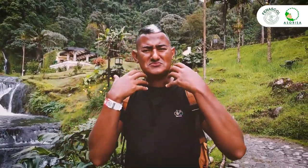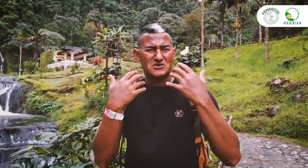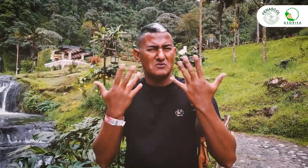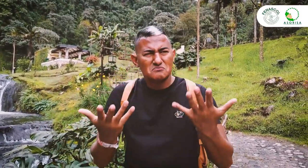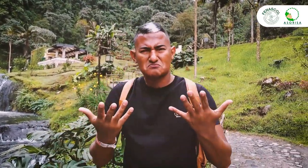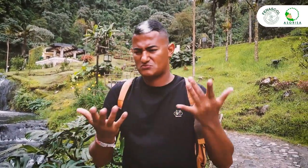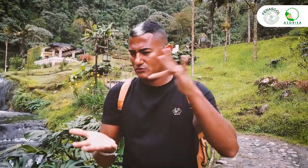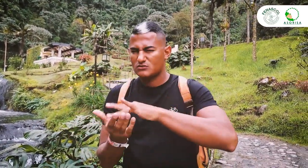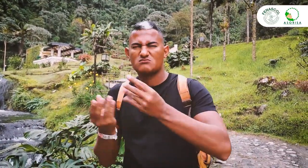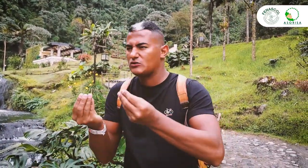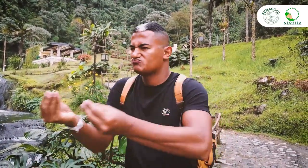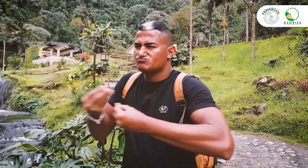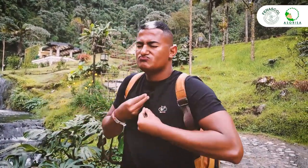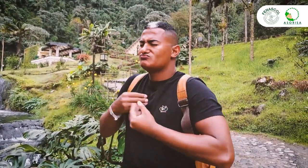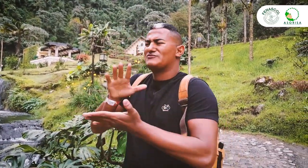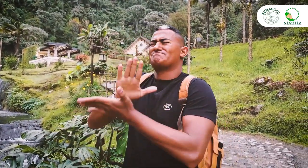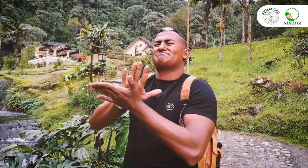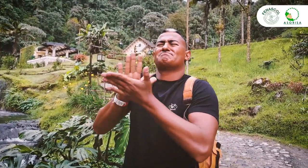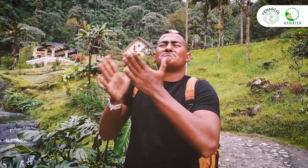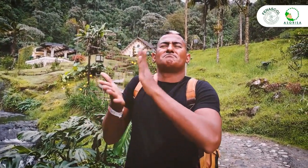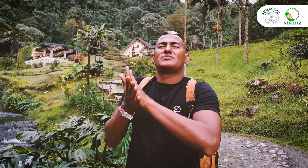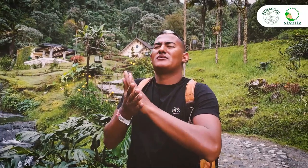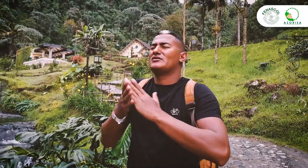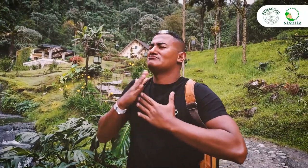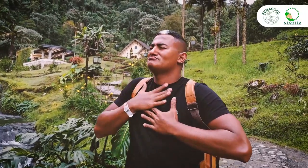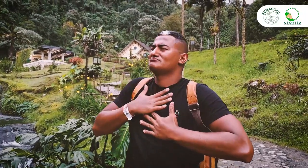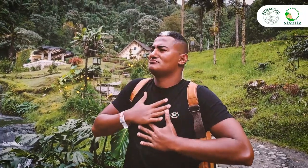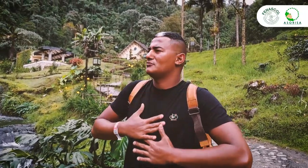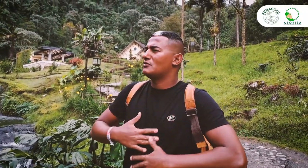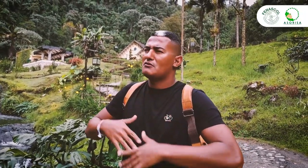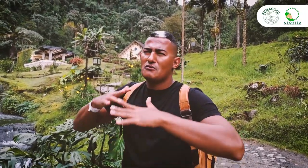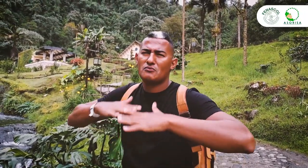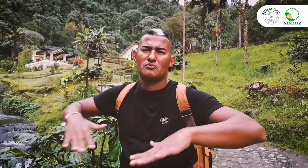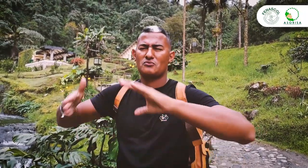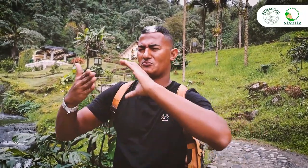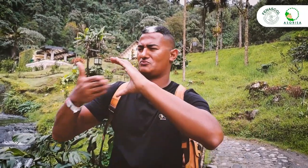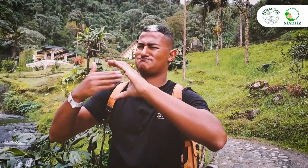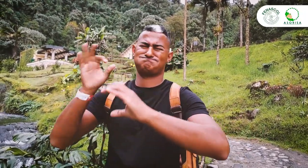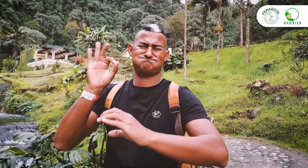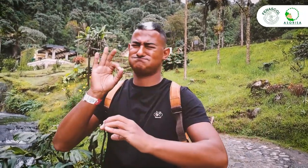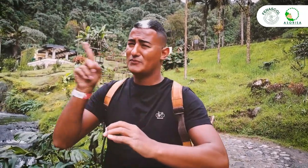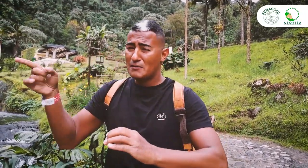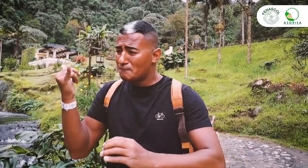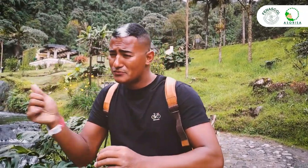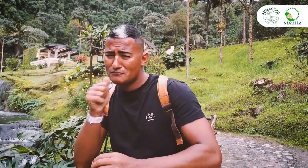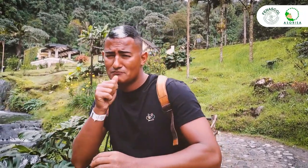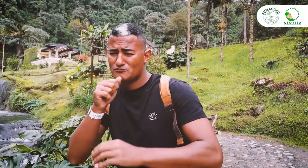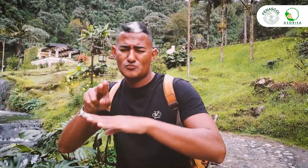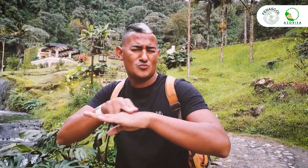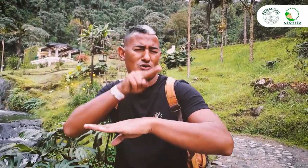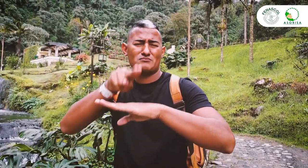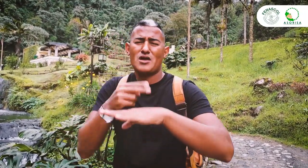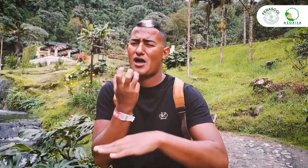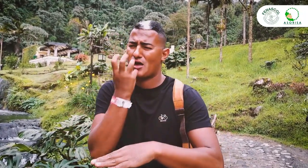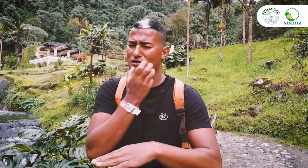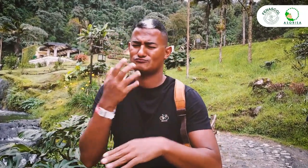estresantes. Y al llegar aquí, sentí paz, tranquilidad. El clima es perfecto. Es un terminal